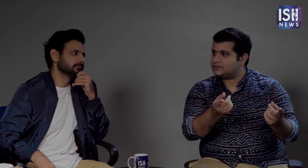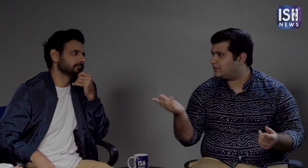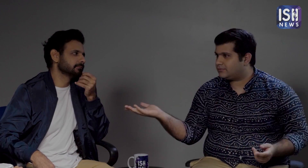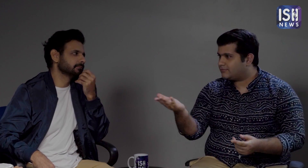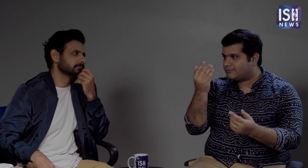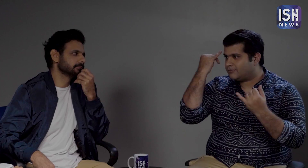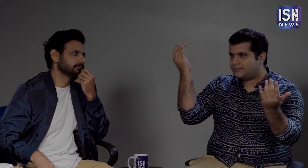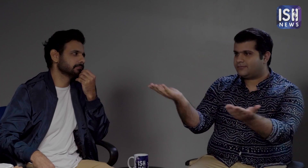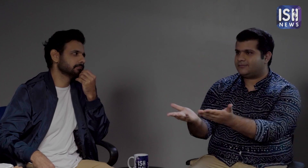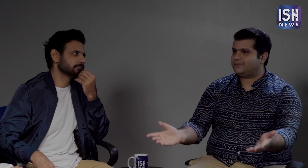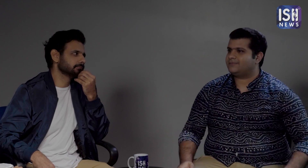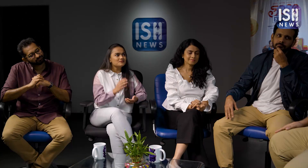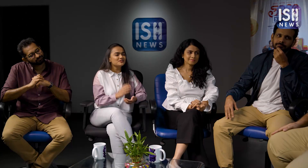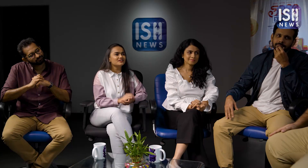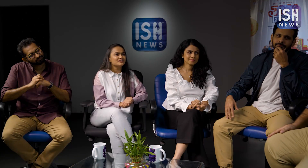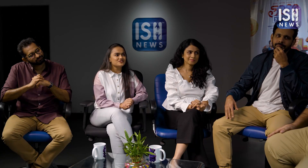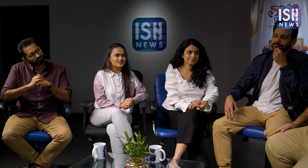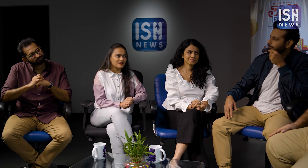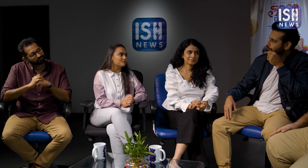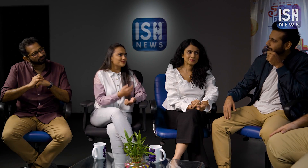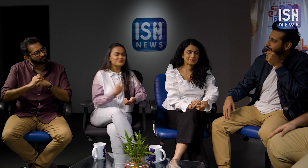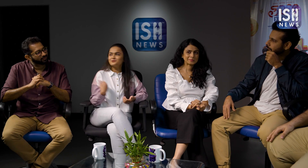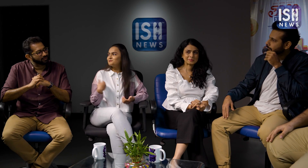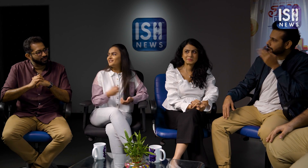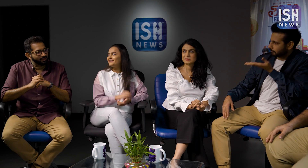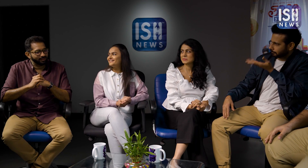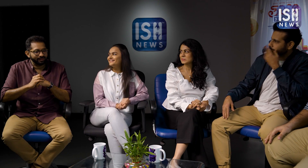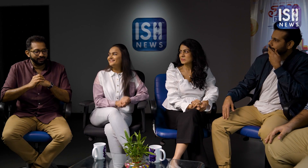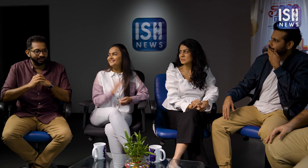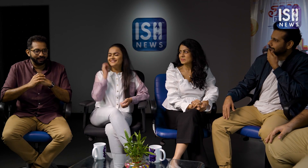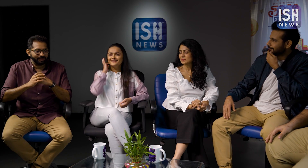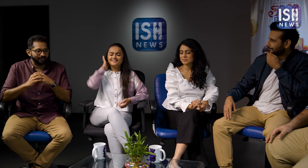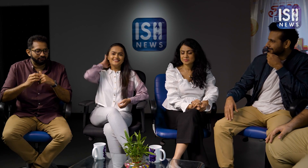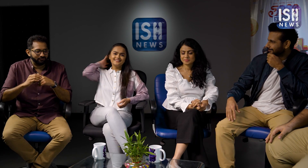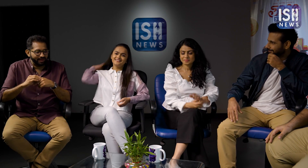चीज़ें बहुत ज़रूरी है, ये ध्यान में रखना चाहिए. आप लोग को कुछ बताना?